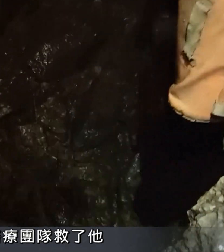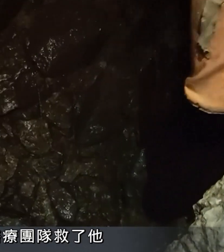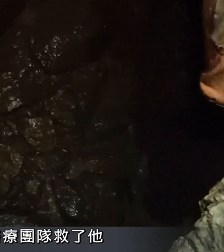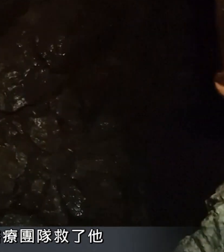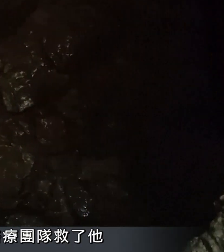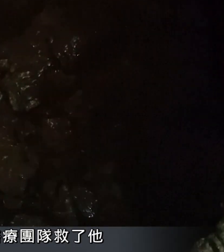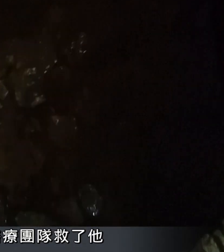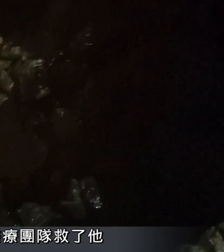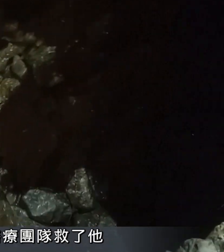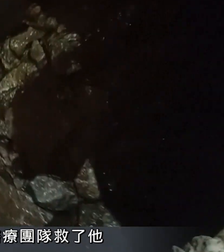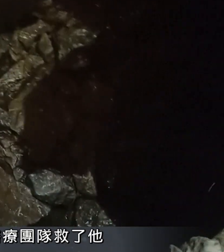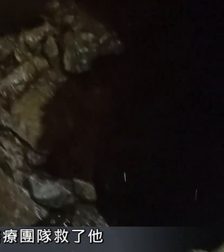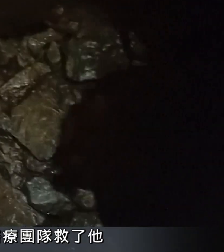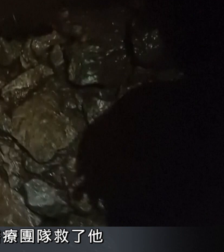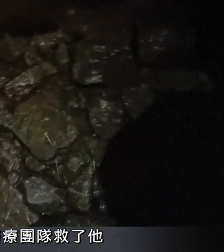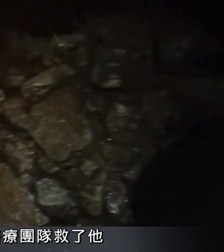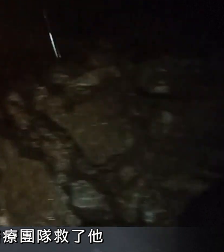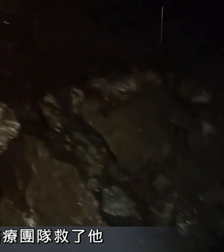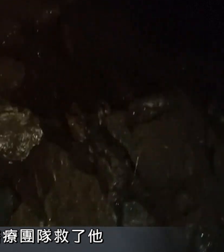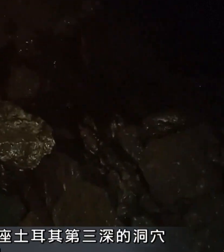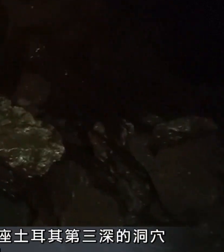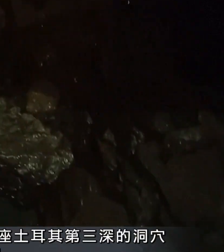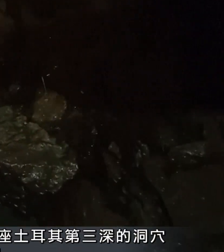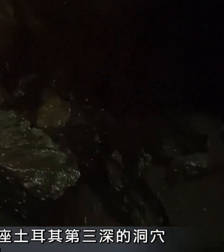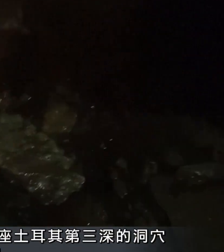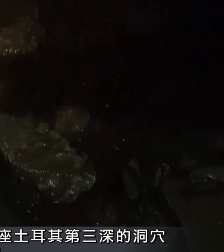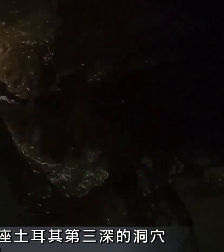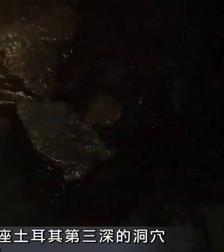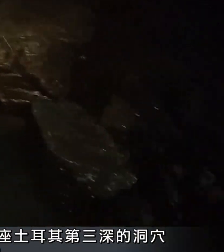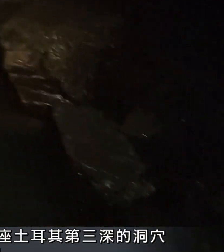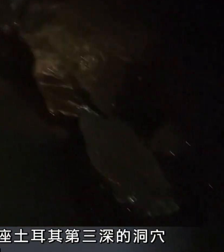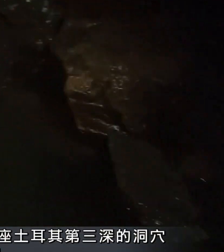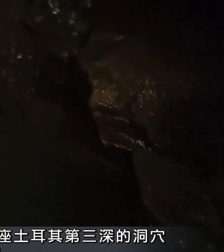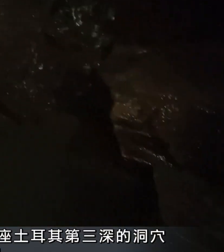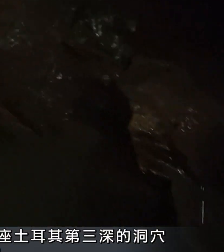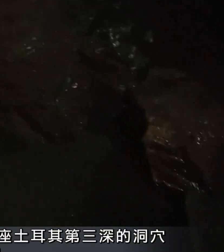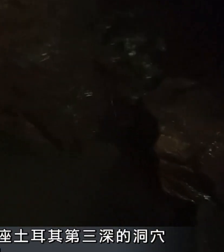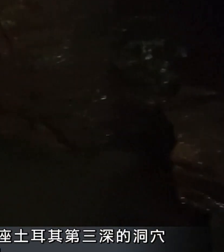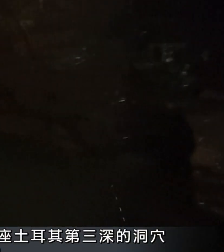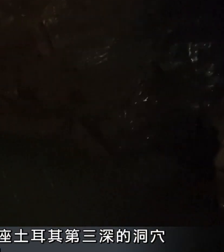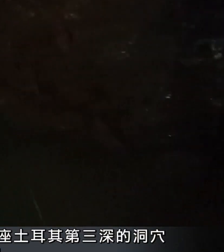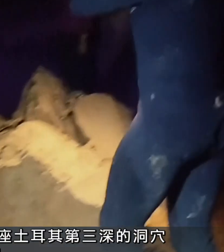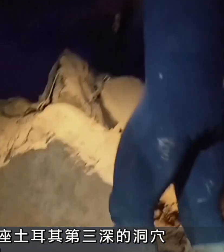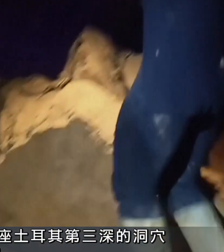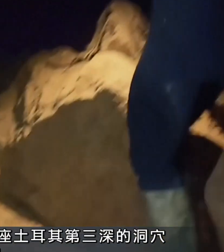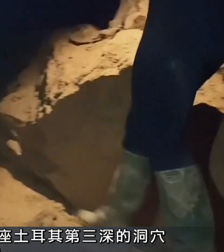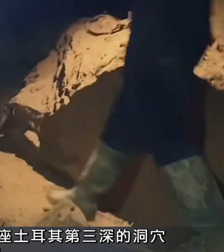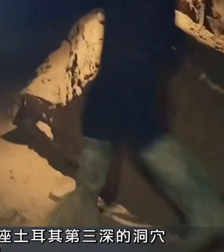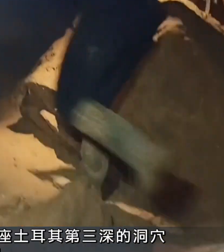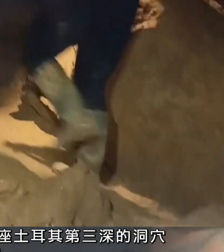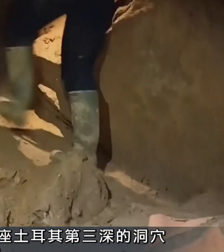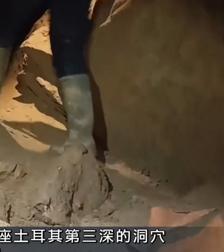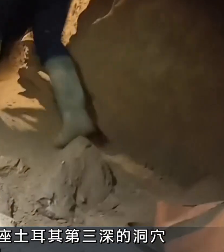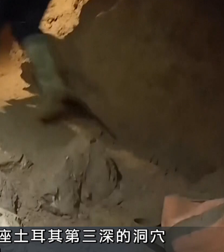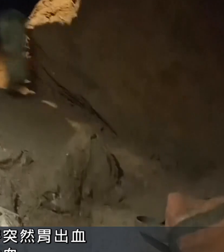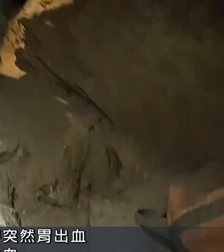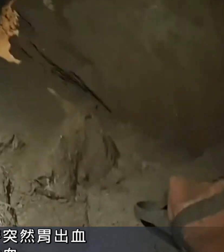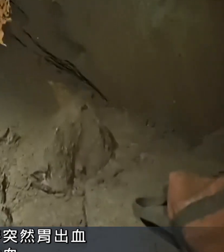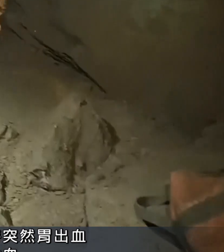先遣医疗团队救了他。迪奇是在2号于这座土耳其3深的洞穴，带领一个工作小组绘制新通道地